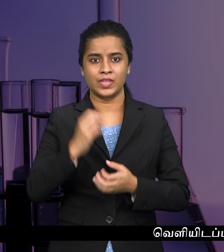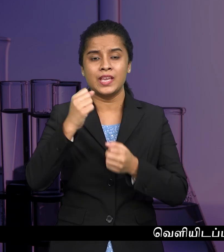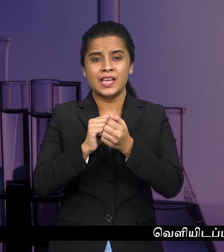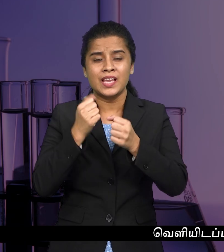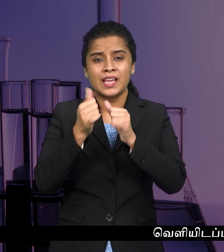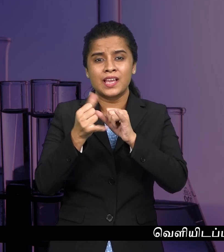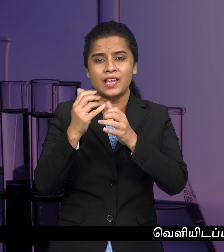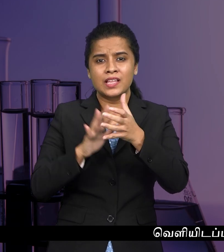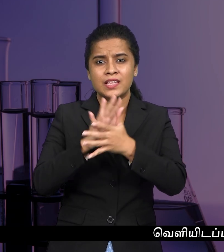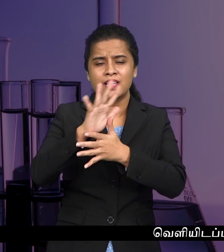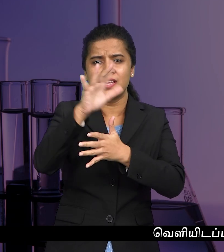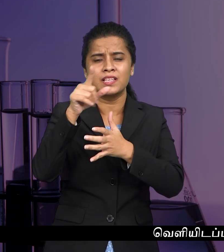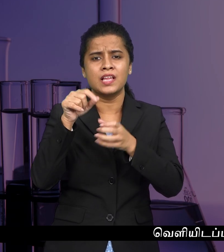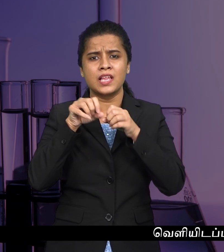வெளியிடப்பட்ட வாயு ஹைட்ரஜன்.